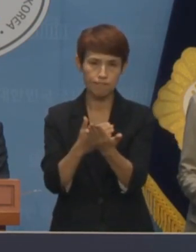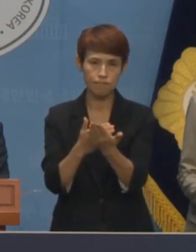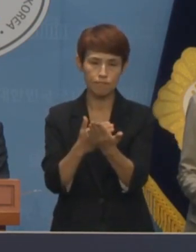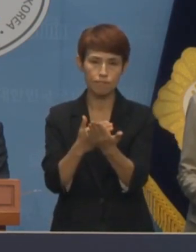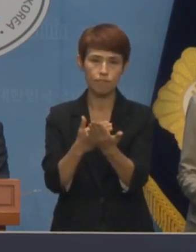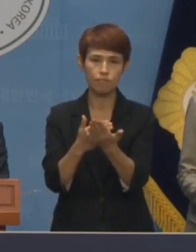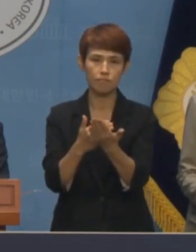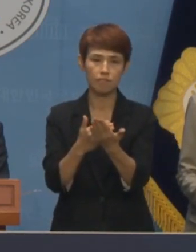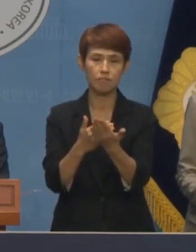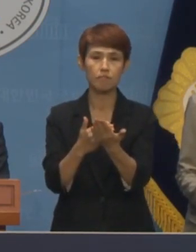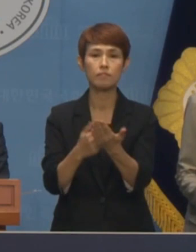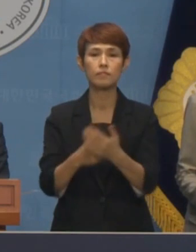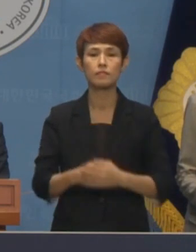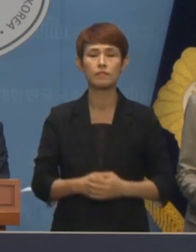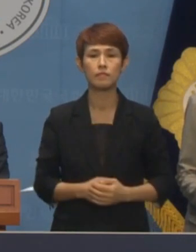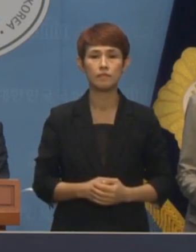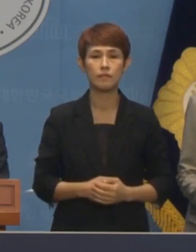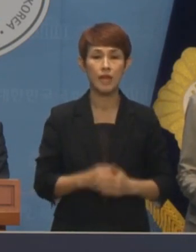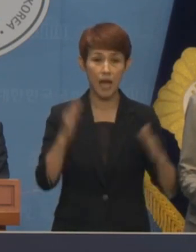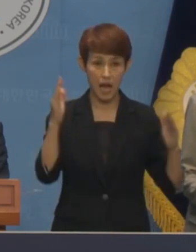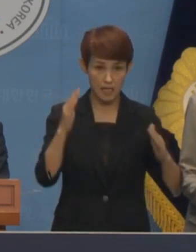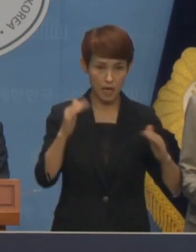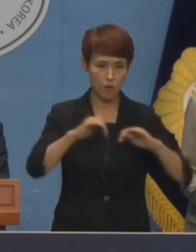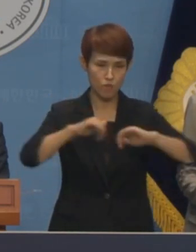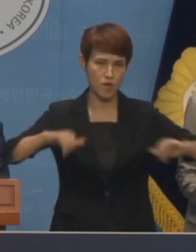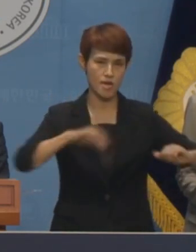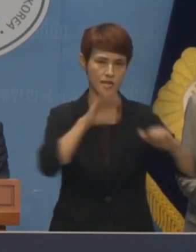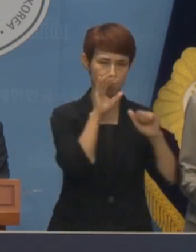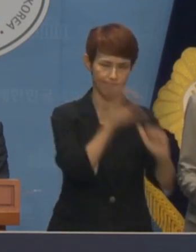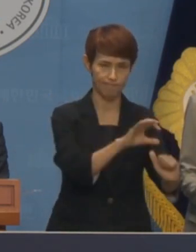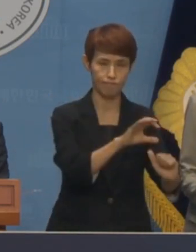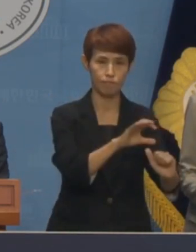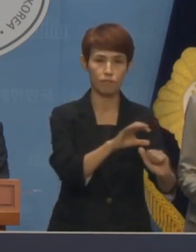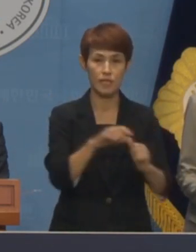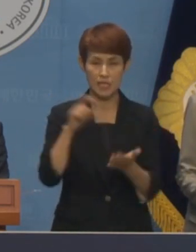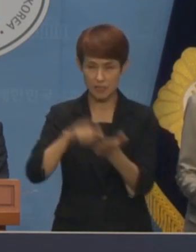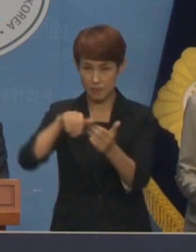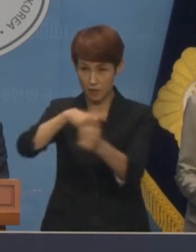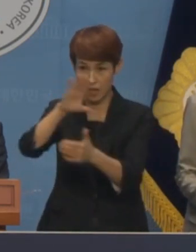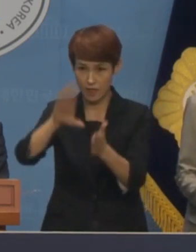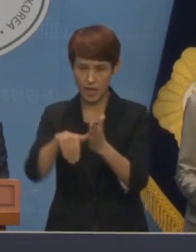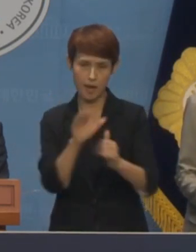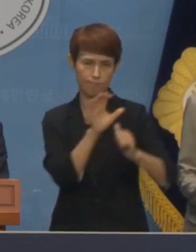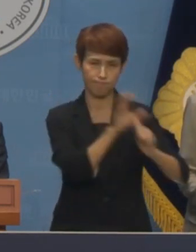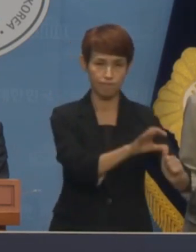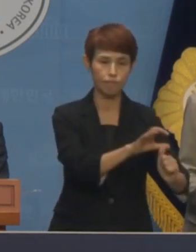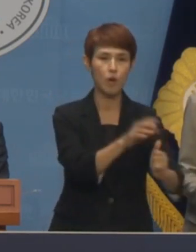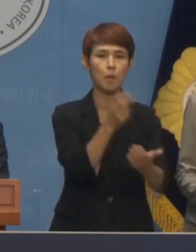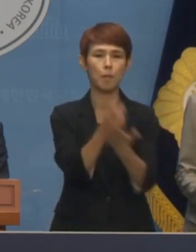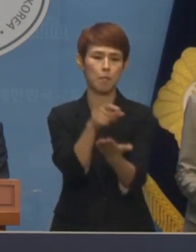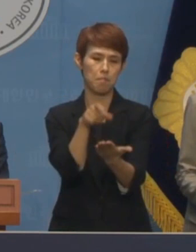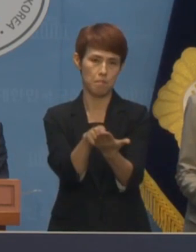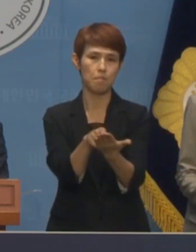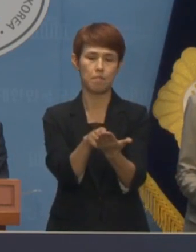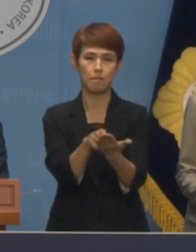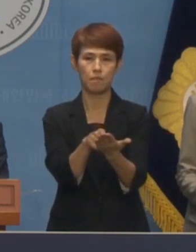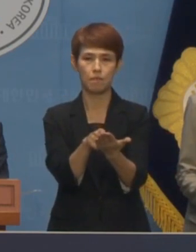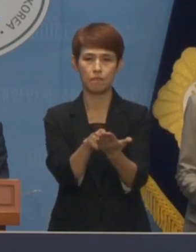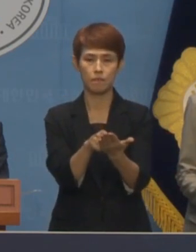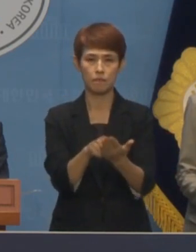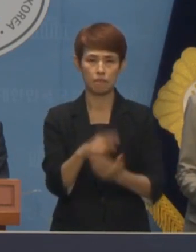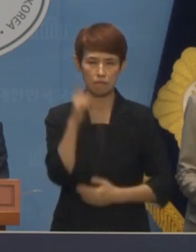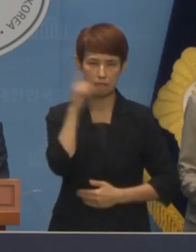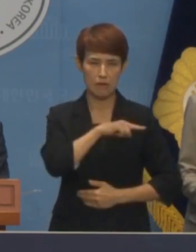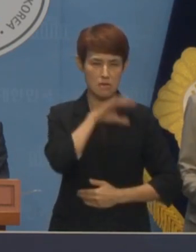고시에만 존재하고 현실화되지 않고 있는 학생 분리 및 긴급 상황 시 물리적 제재에 대한 법적 근거 마련,